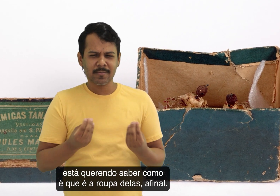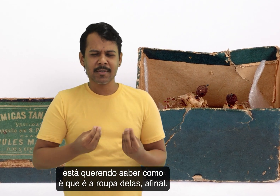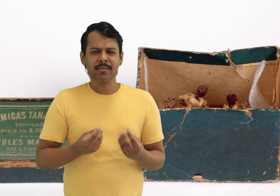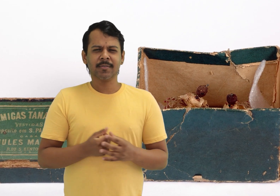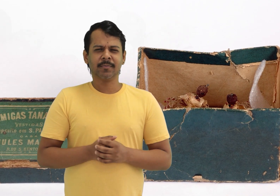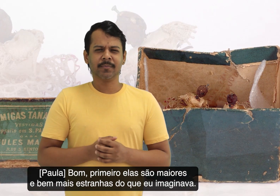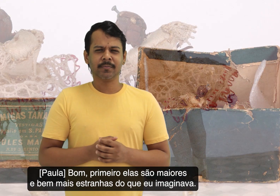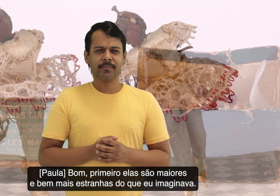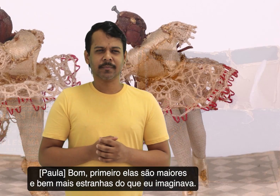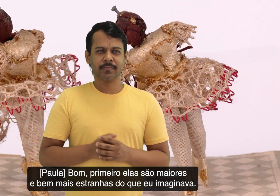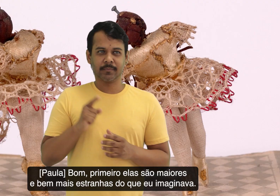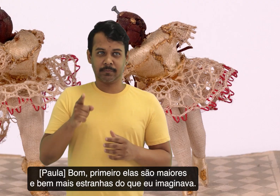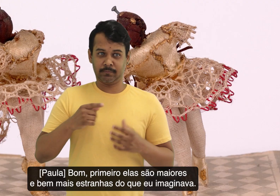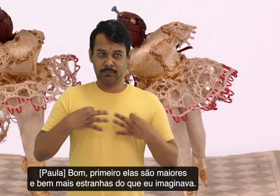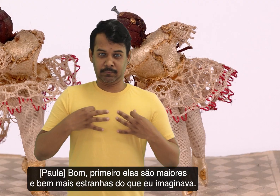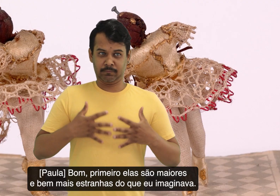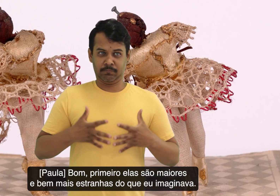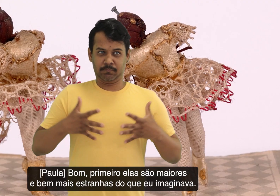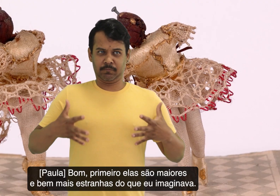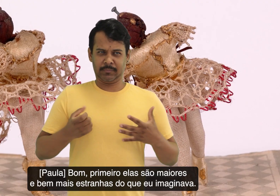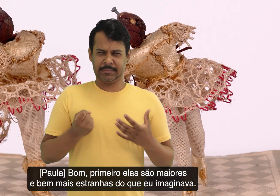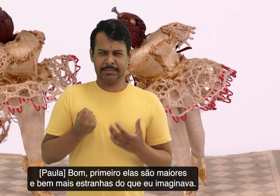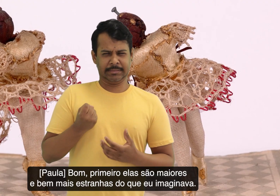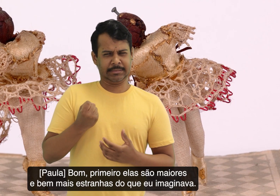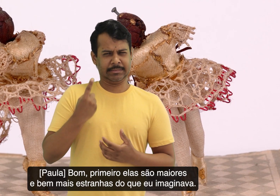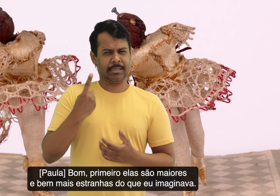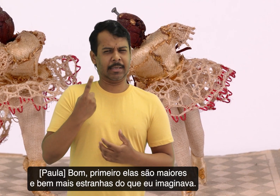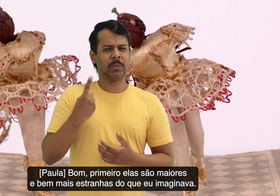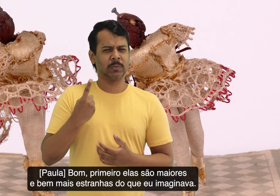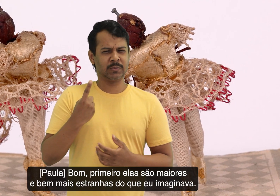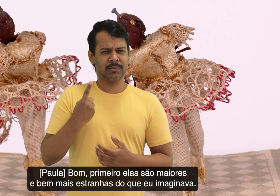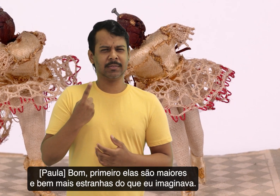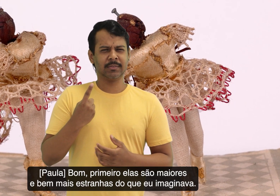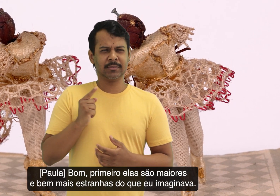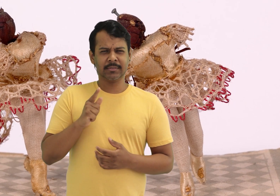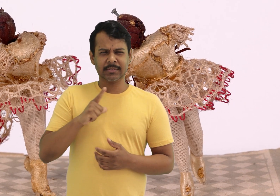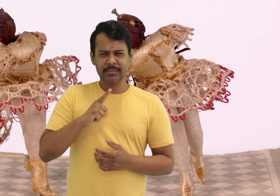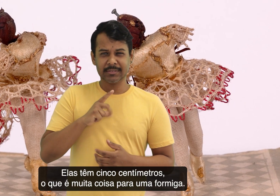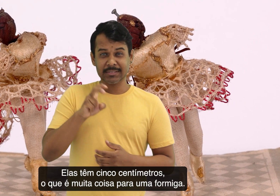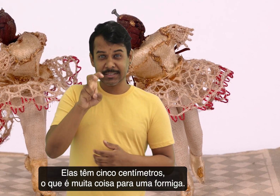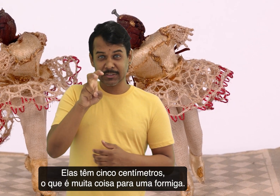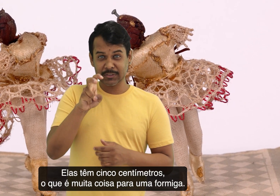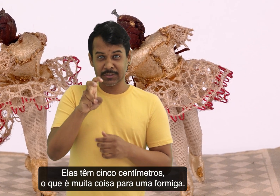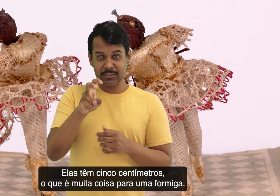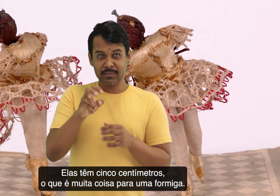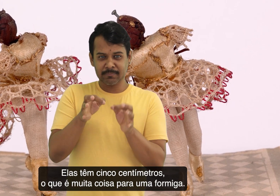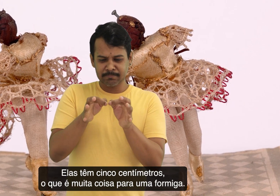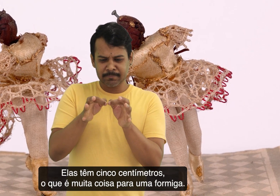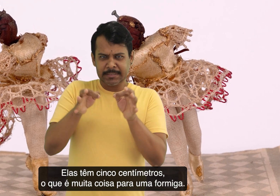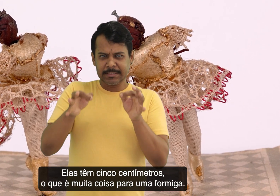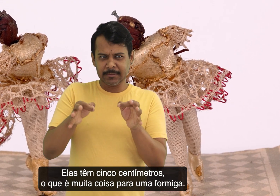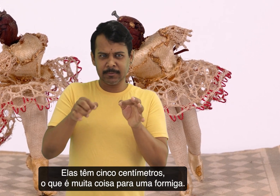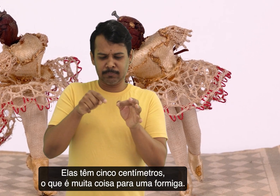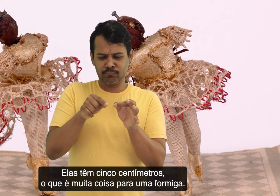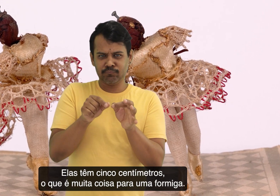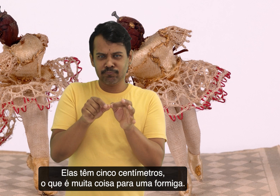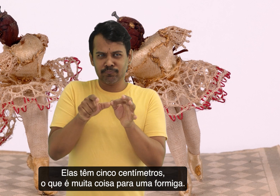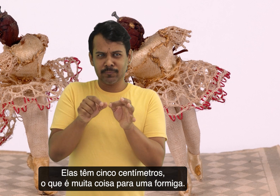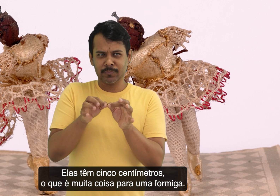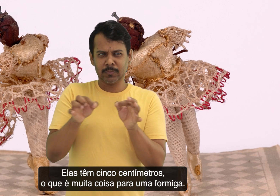delas, afinal? Bom, primeiro elas são maiores e bem mais estranhas do que eu imaginava. Elas têm 5 centímetros, o que é muita